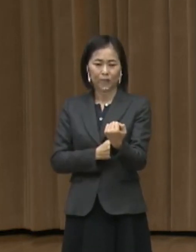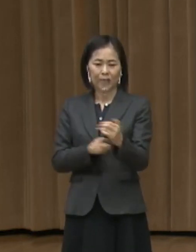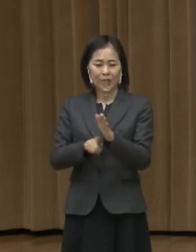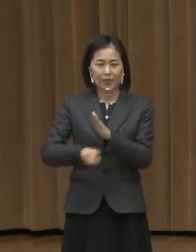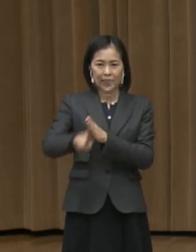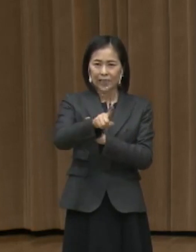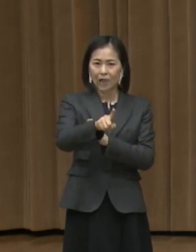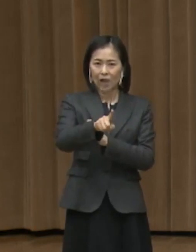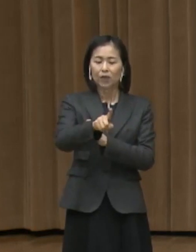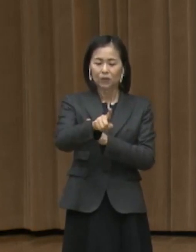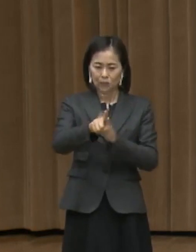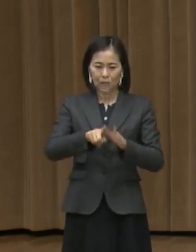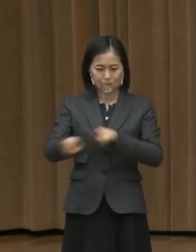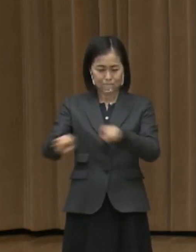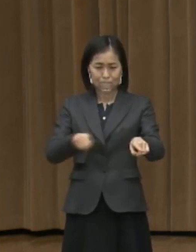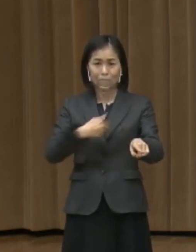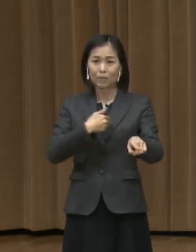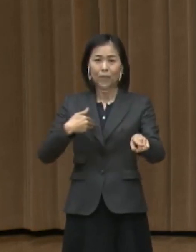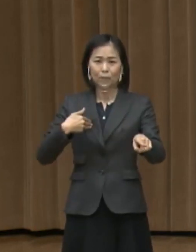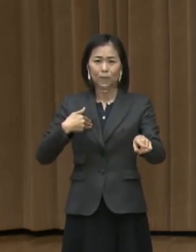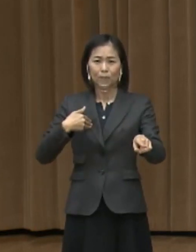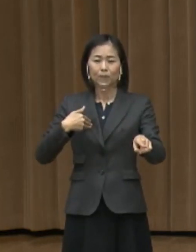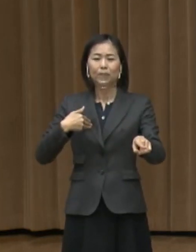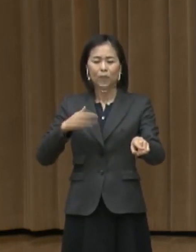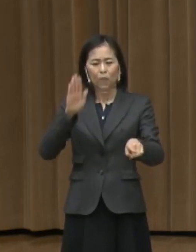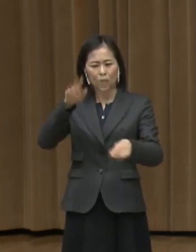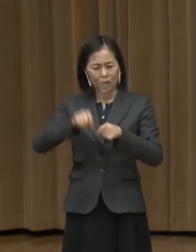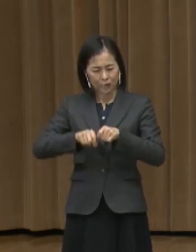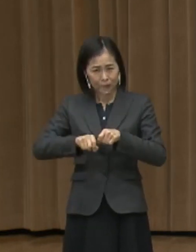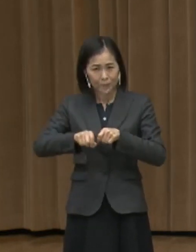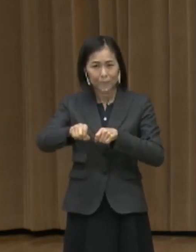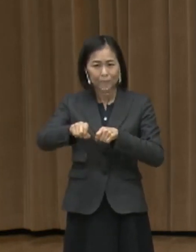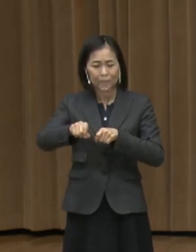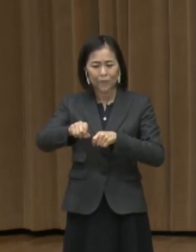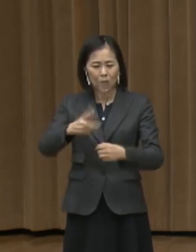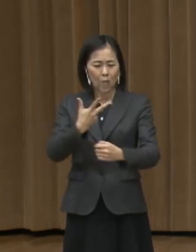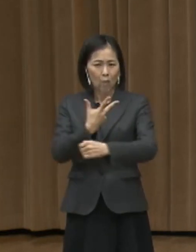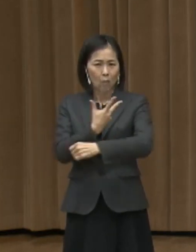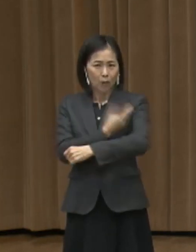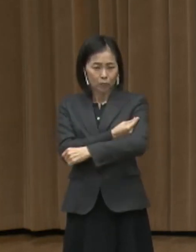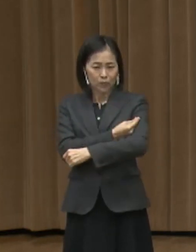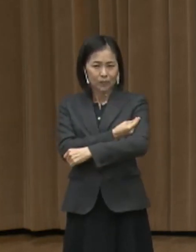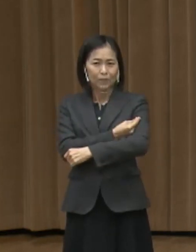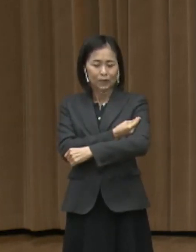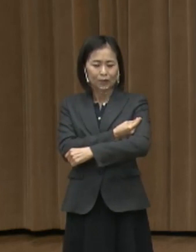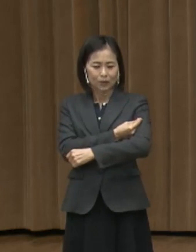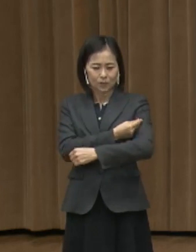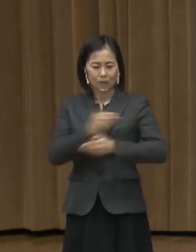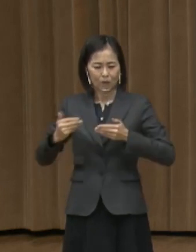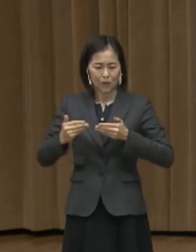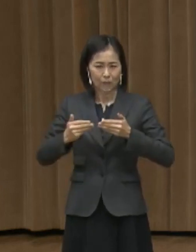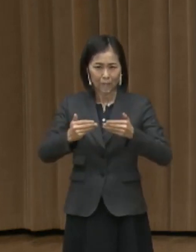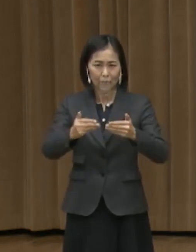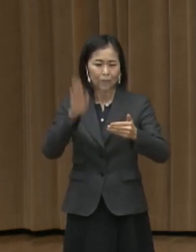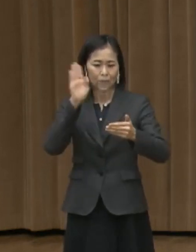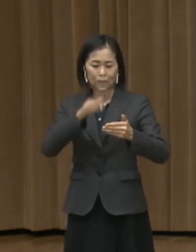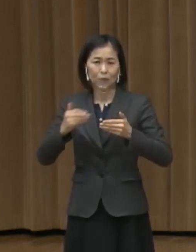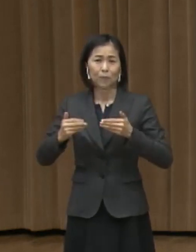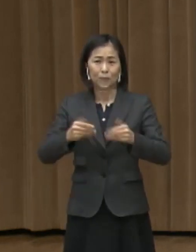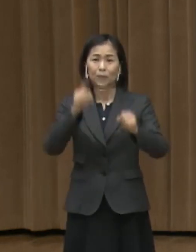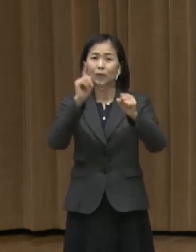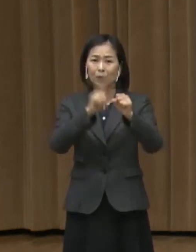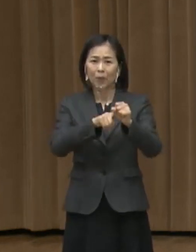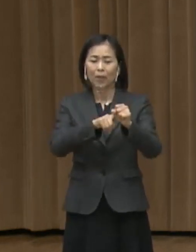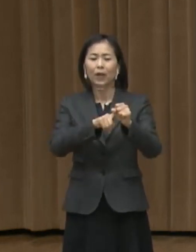揮できる職員で、継続的なワクチン接種体制の確立など新型コロナウイルス感染症対策